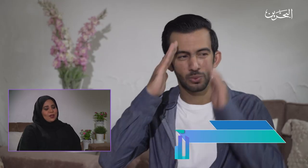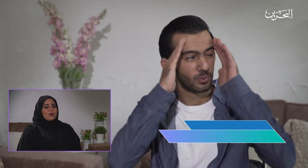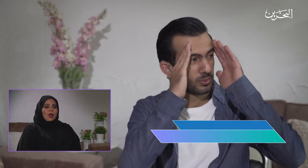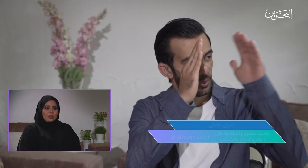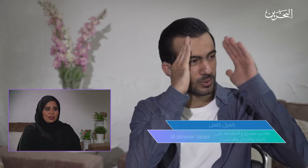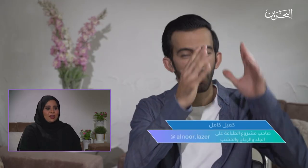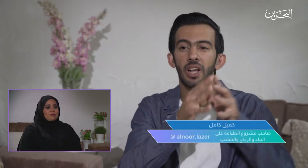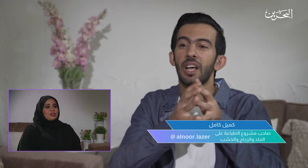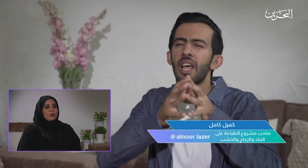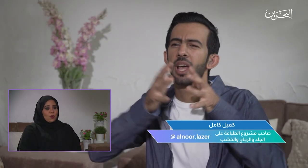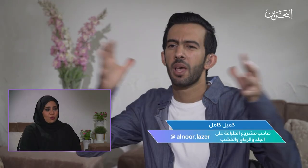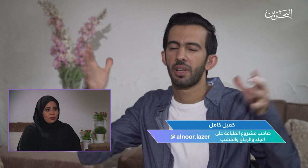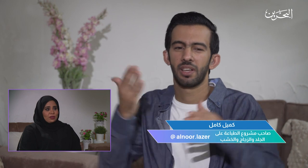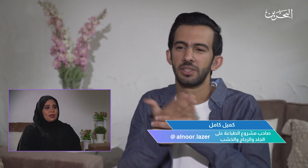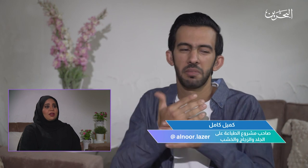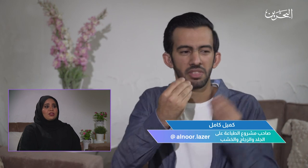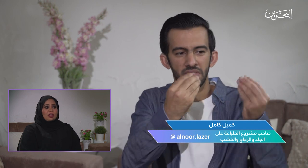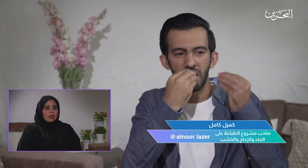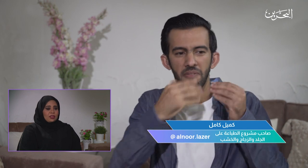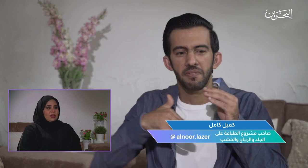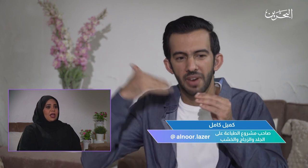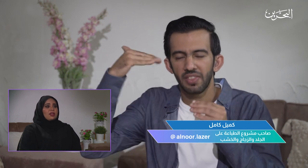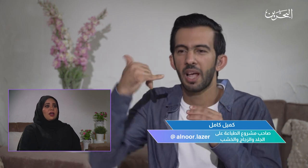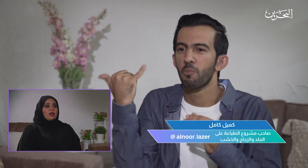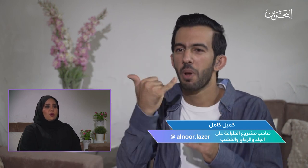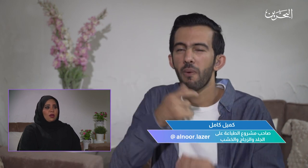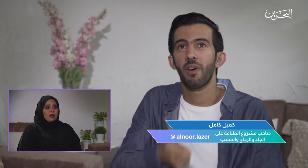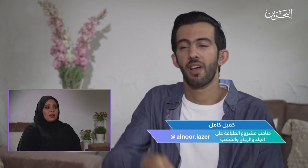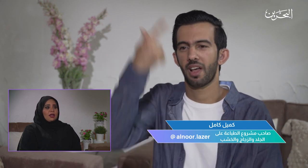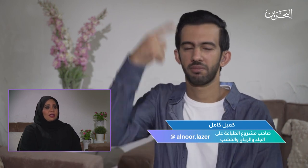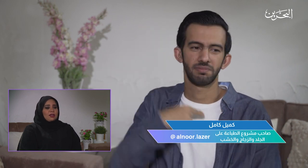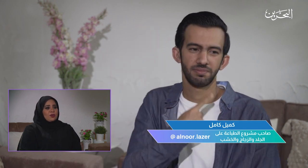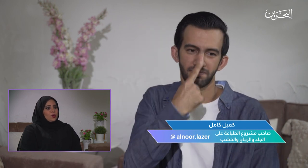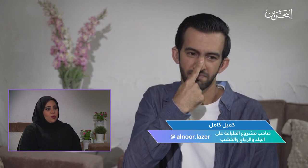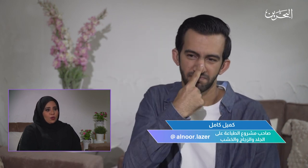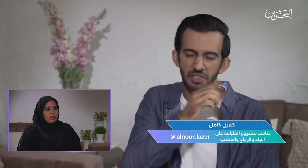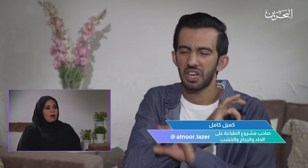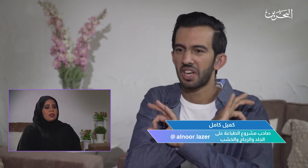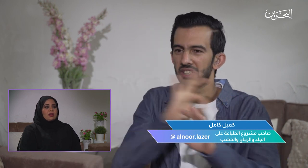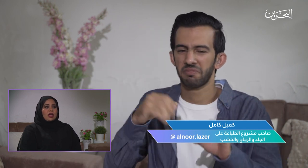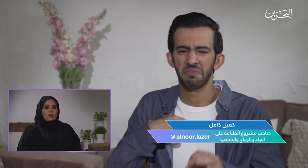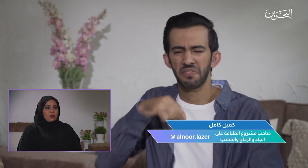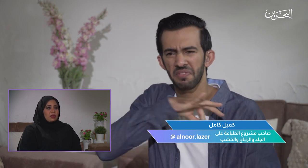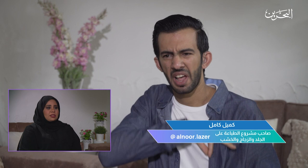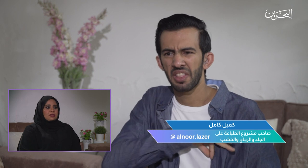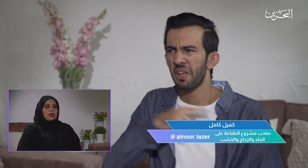يقول اول شيء يحب يشكر ابوه شكر كثير، لانه لولا يعني يقول ابوي الغالي على طول كان